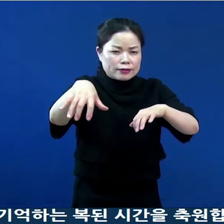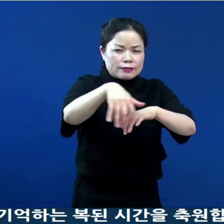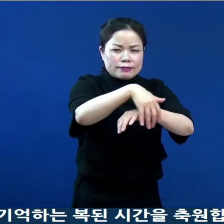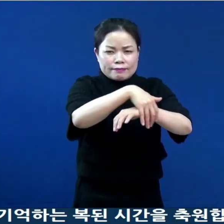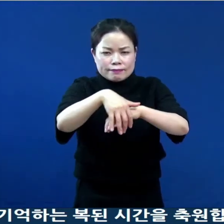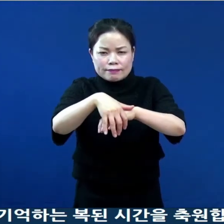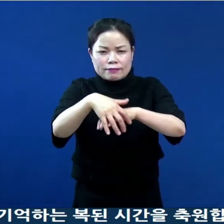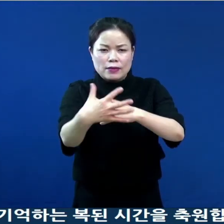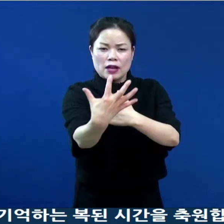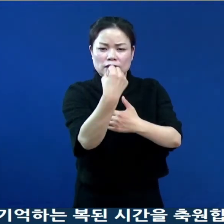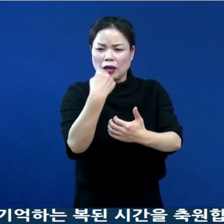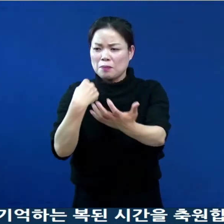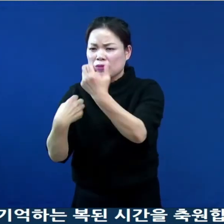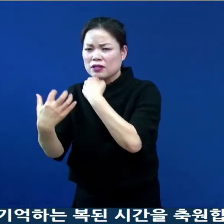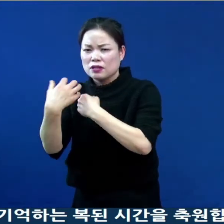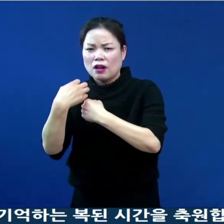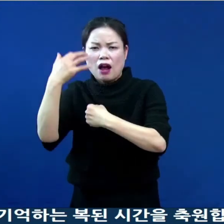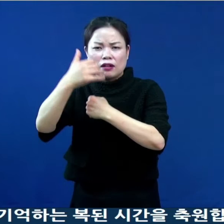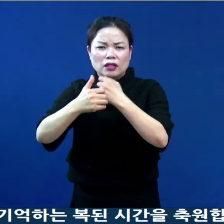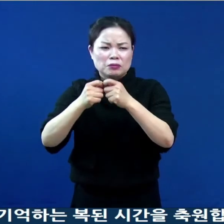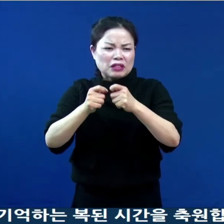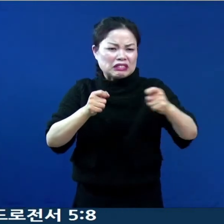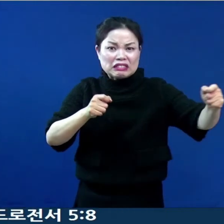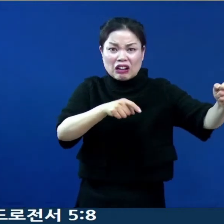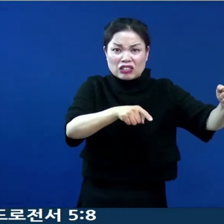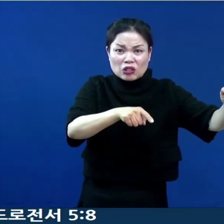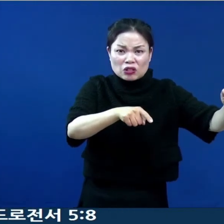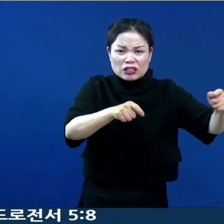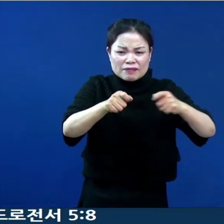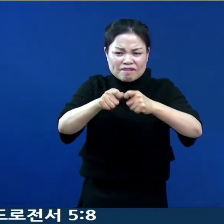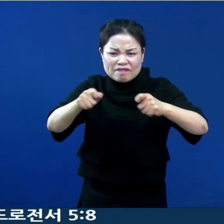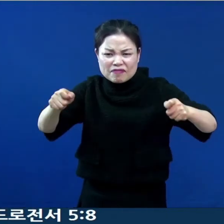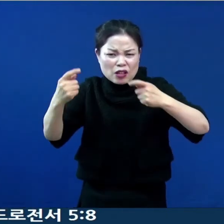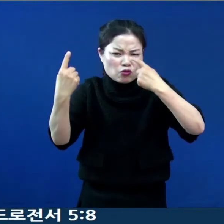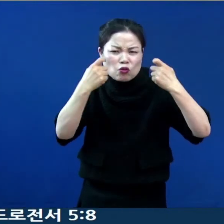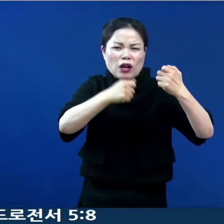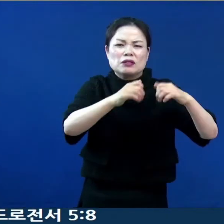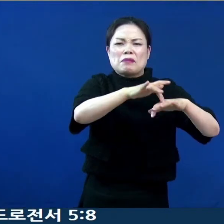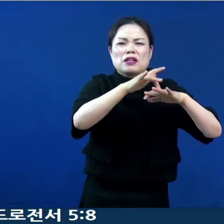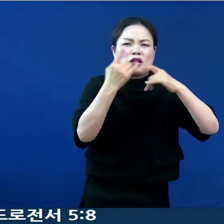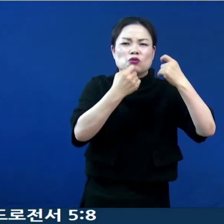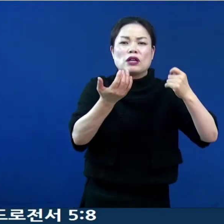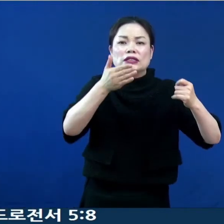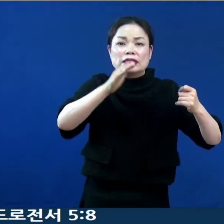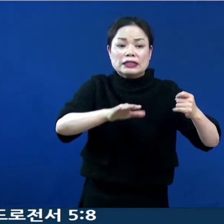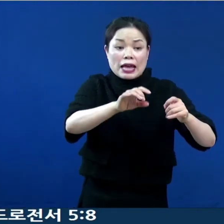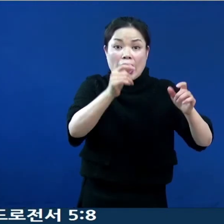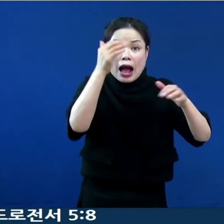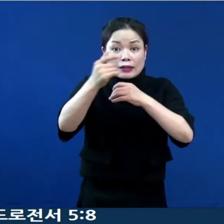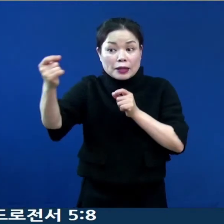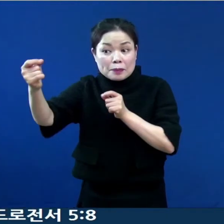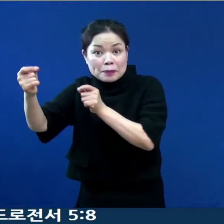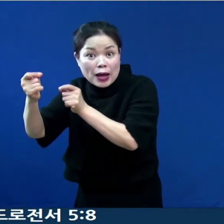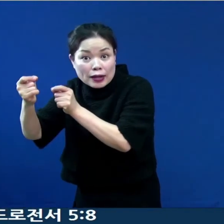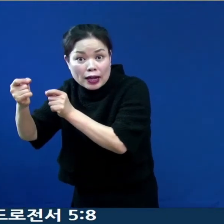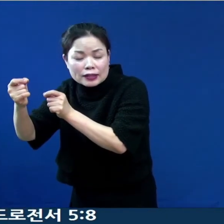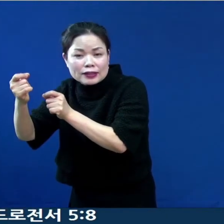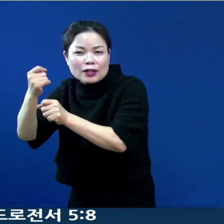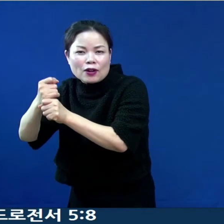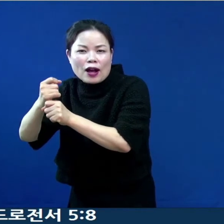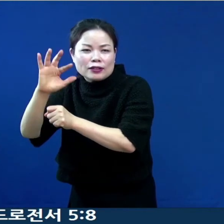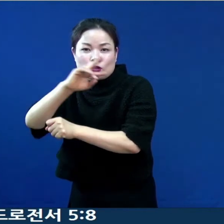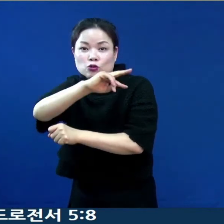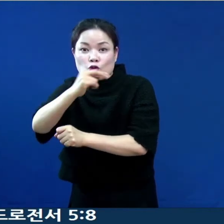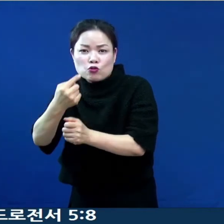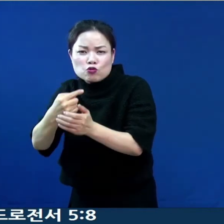다니면서 삼킬 자, 하나님께로부터 멀리 떨어뜨리려는 그 일을 계속하는데, 하나님께 가까이 있고 하나님께